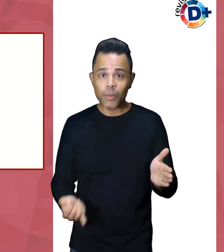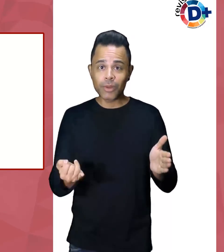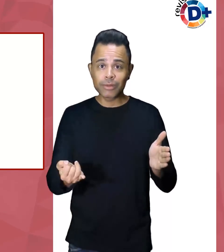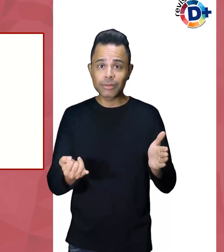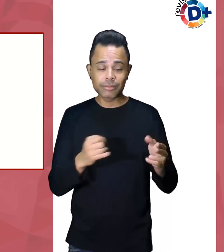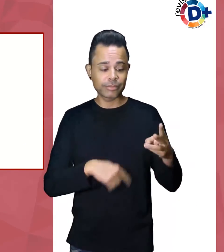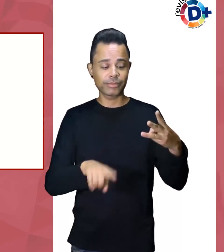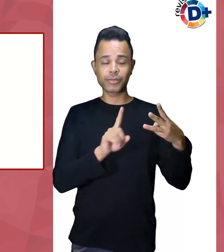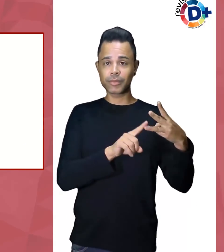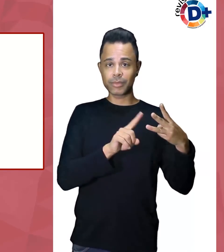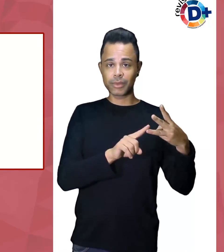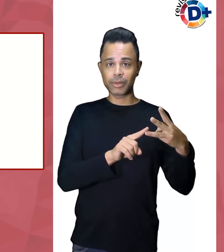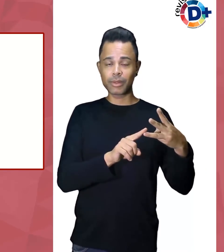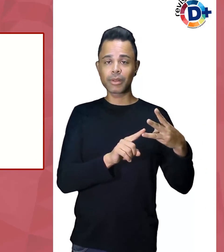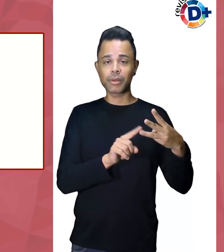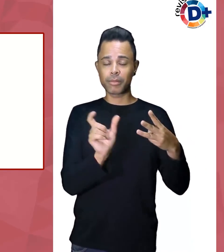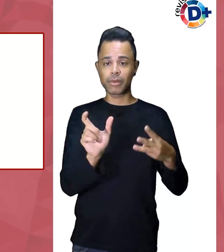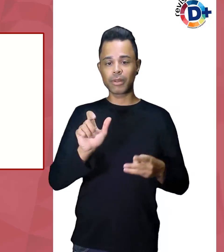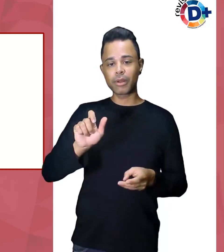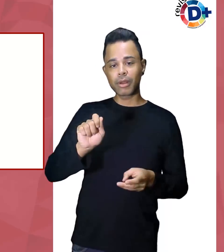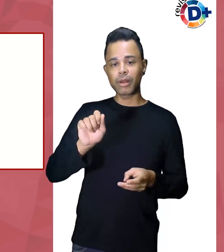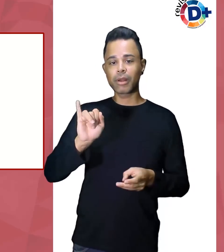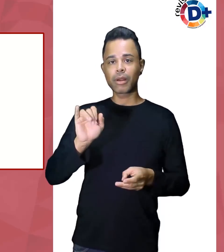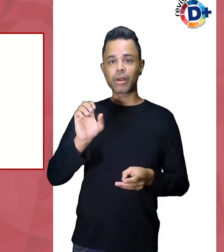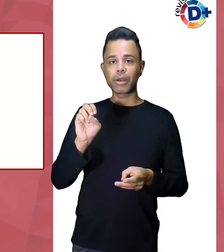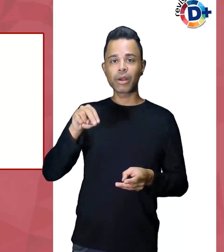Iaio, que designa a intensidade do tempo vivido.